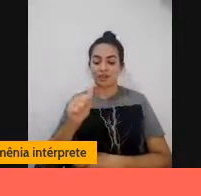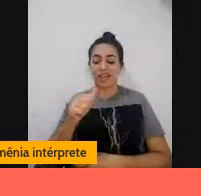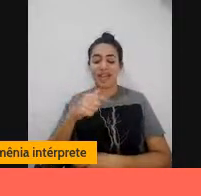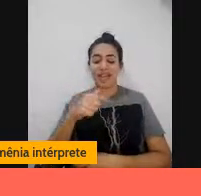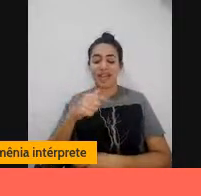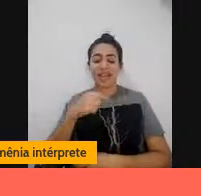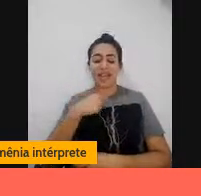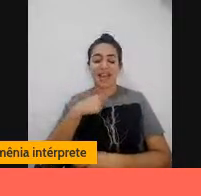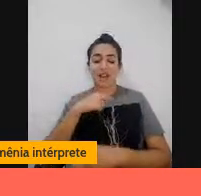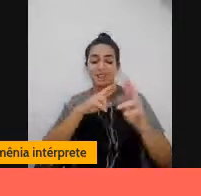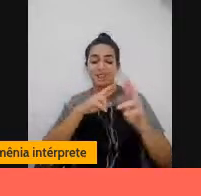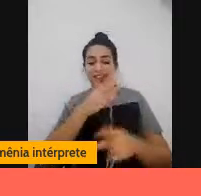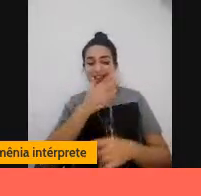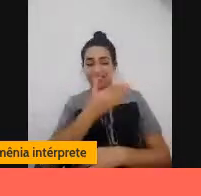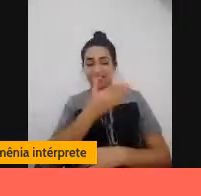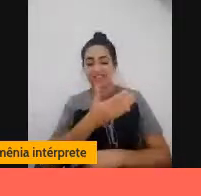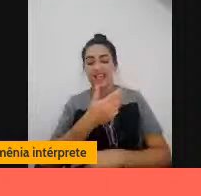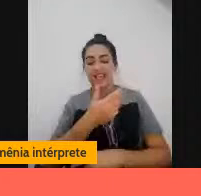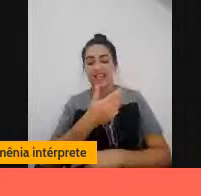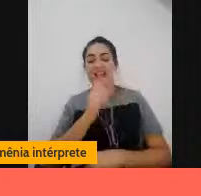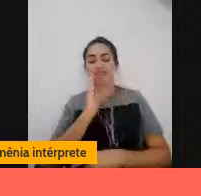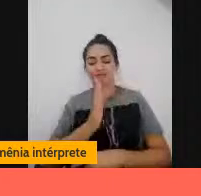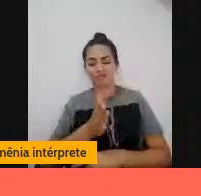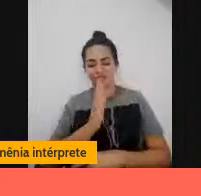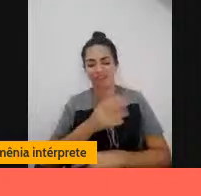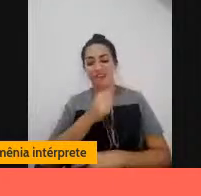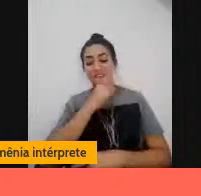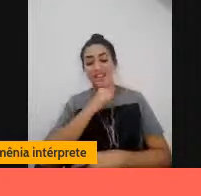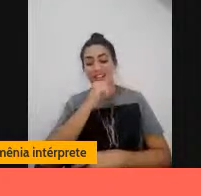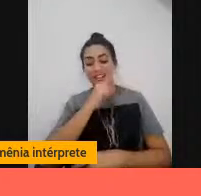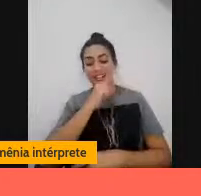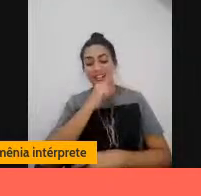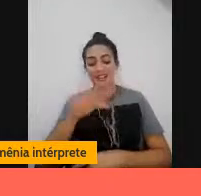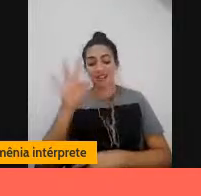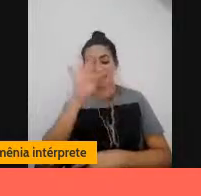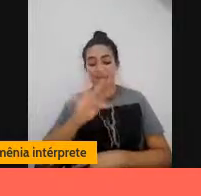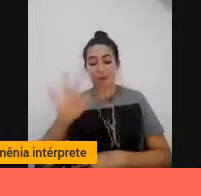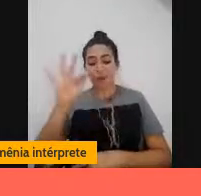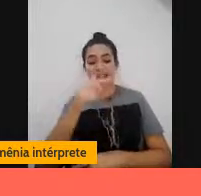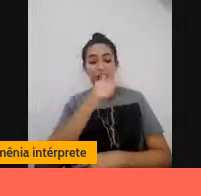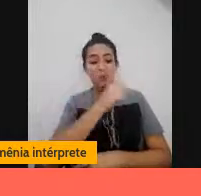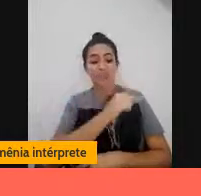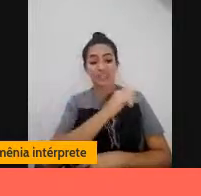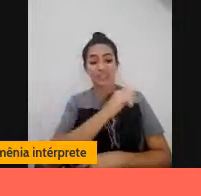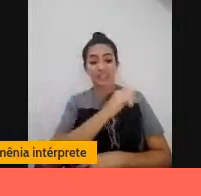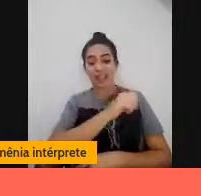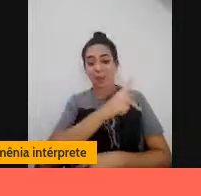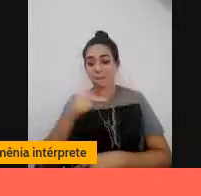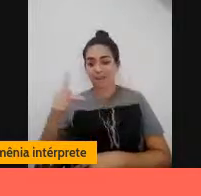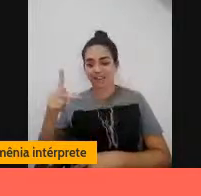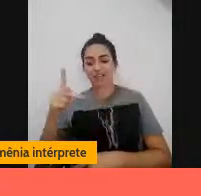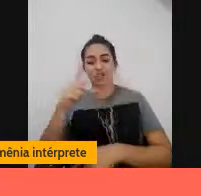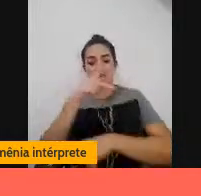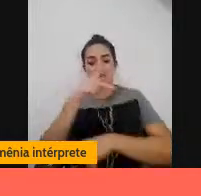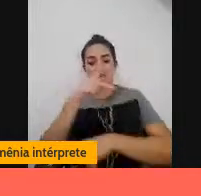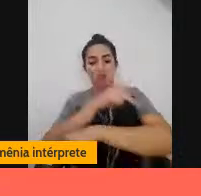né? Eu atualmente estou no 7º período de pedagogia, eu sou de